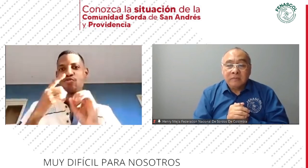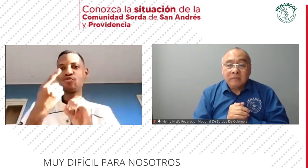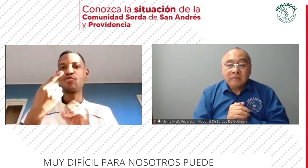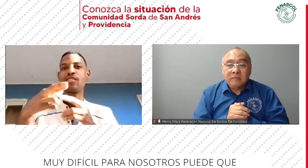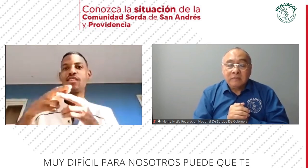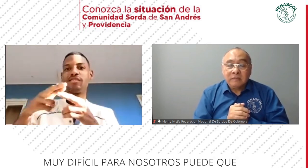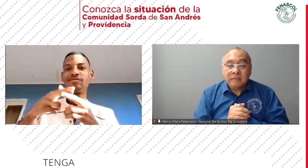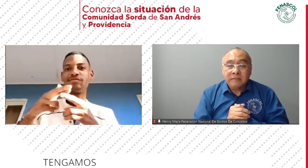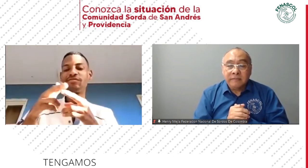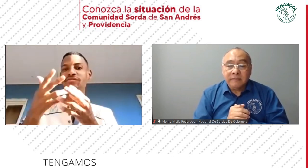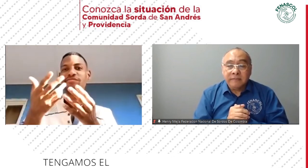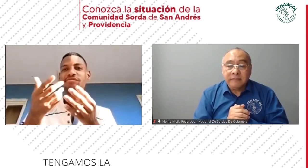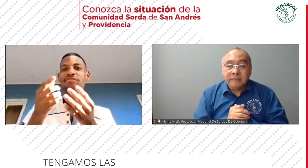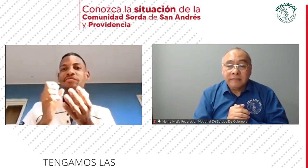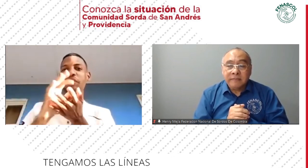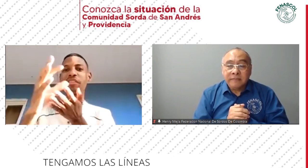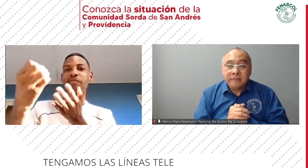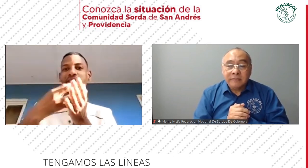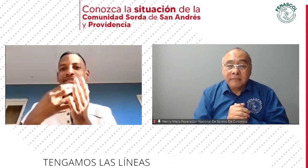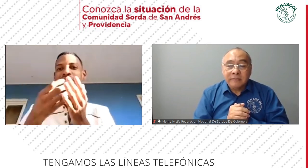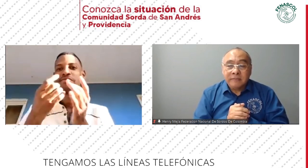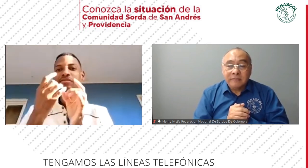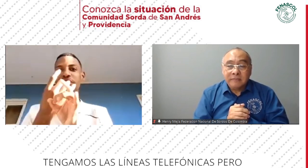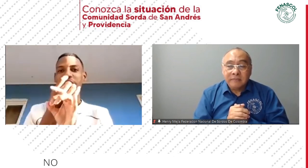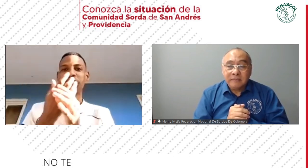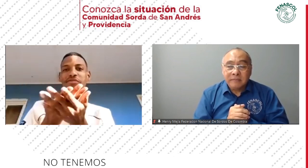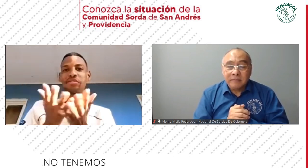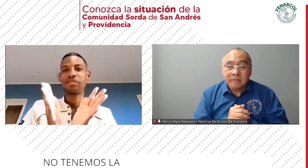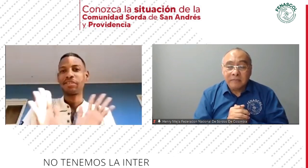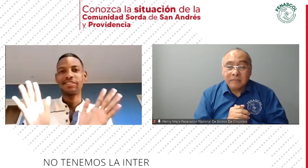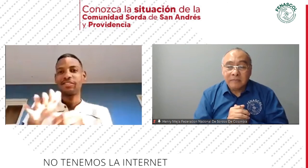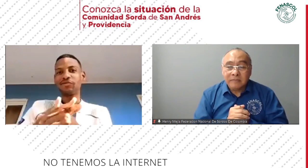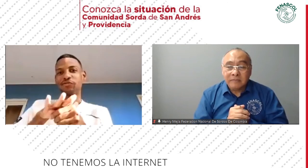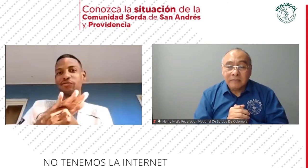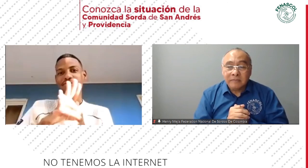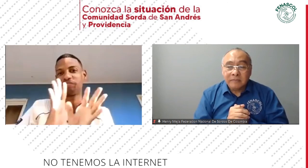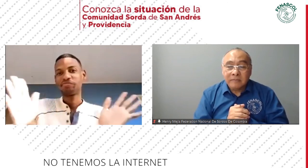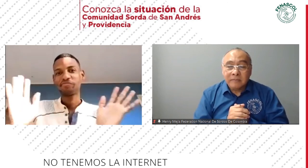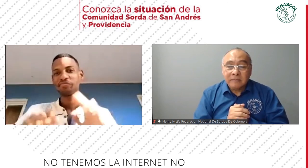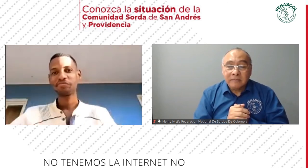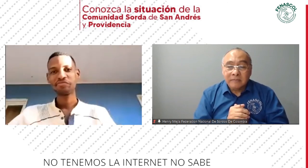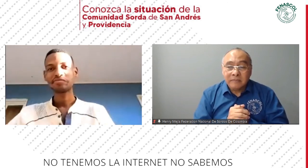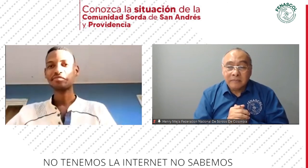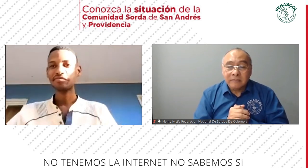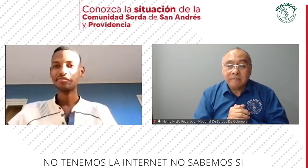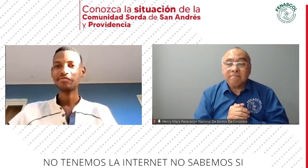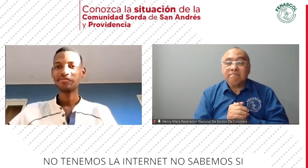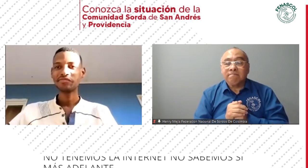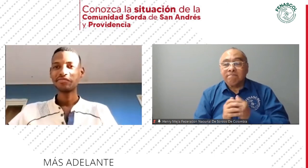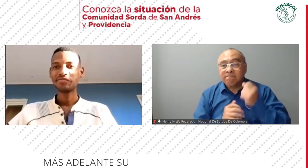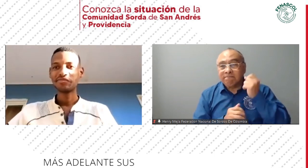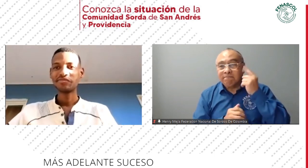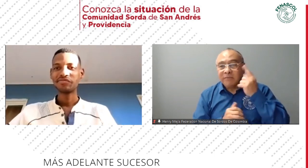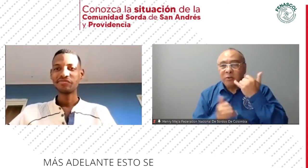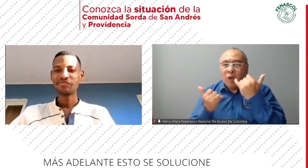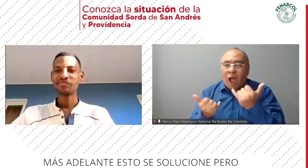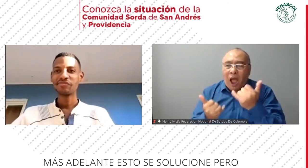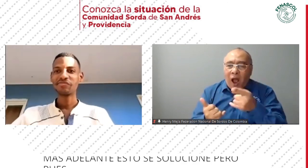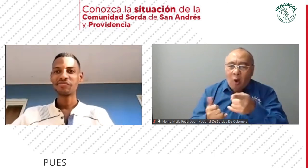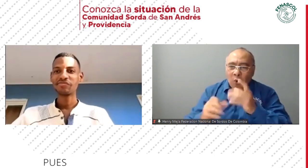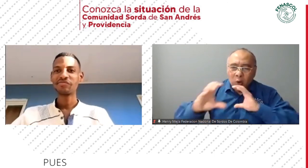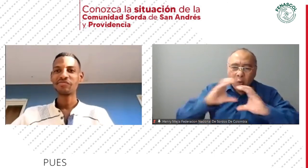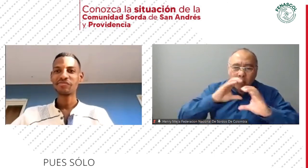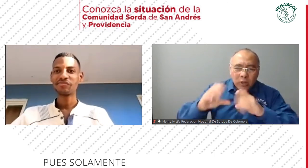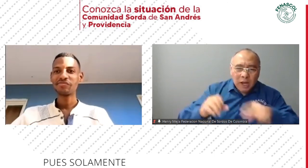puede que tengamos las líneas telefónicas pero no tenemos la internet no sabemos si más adelante sus resoluciones pero